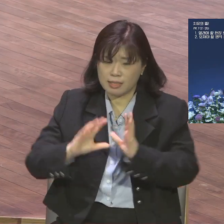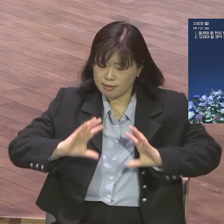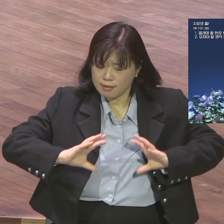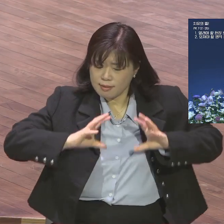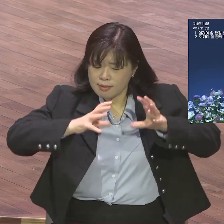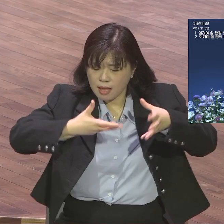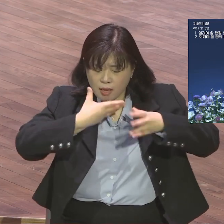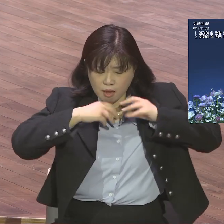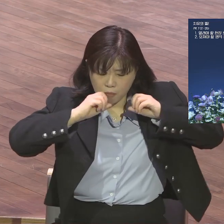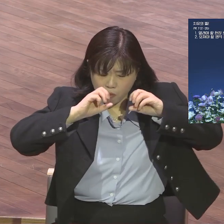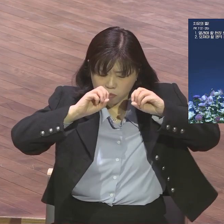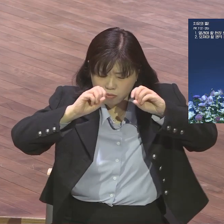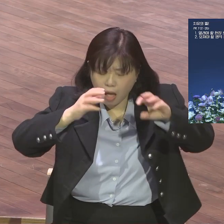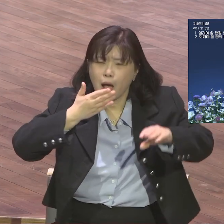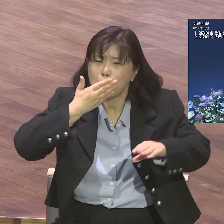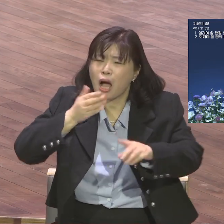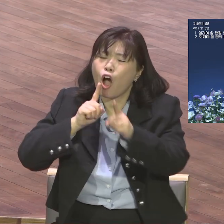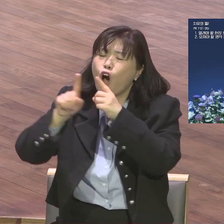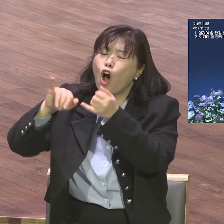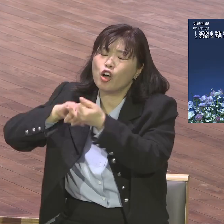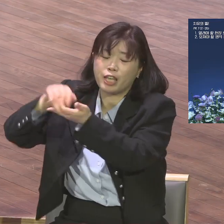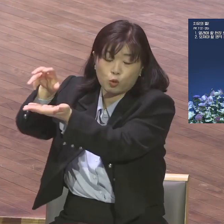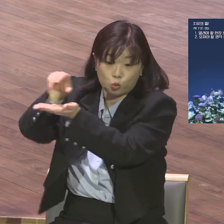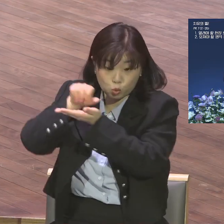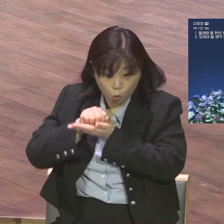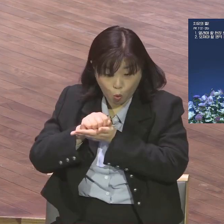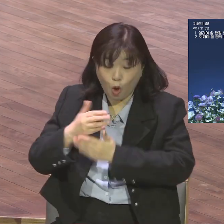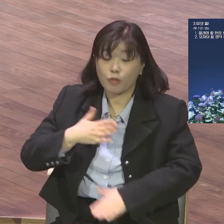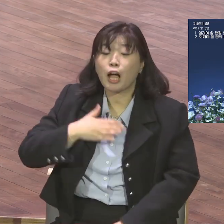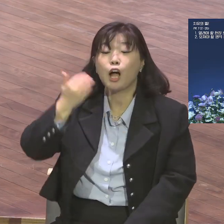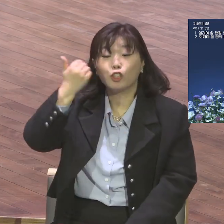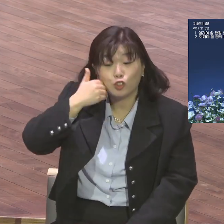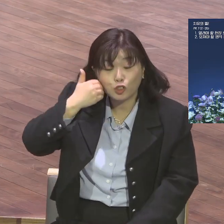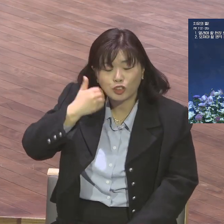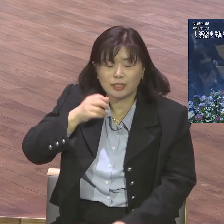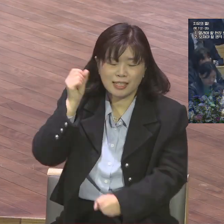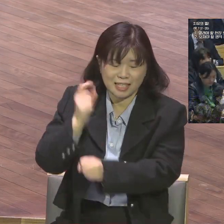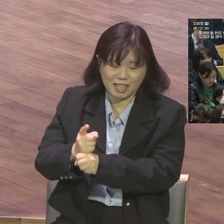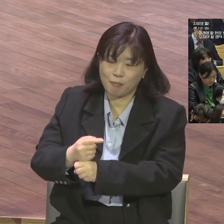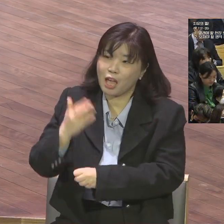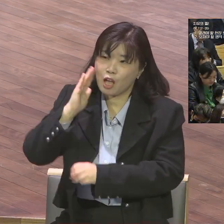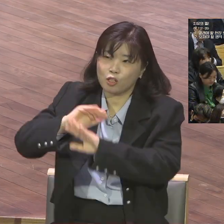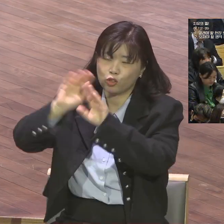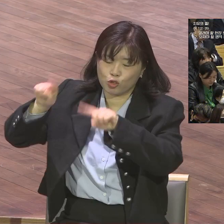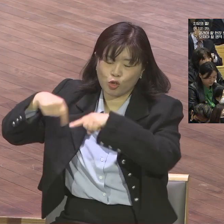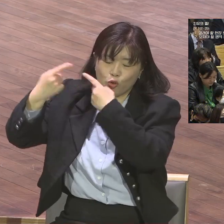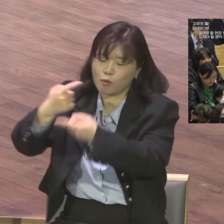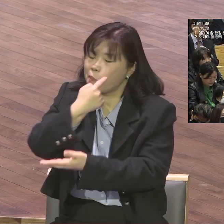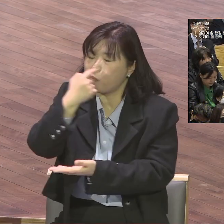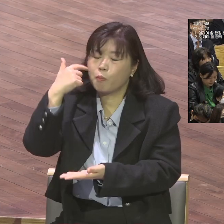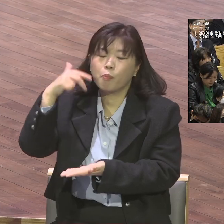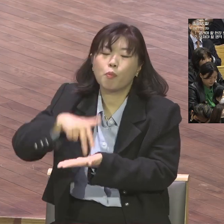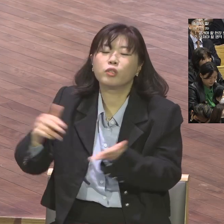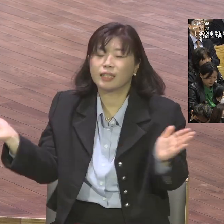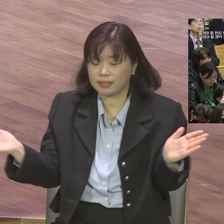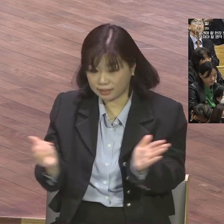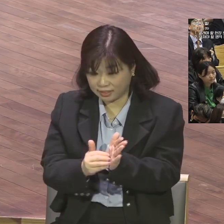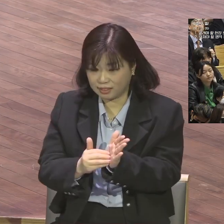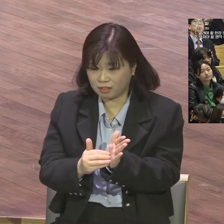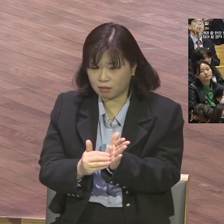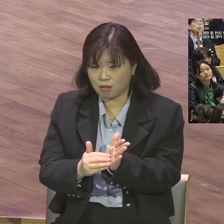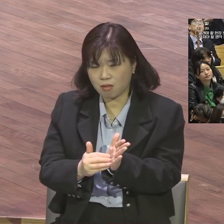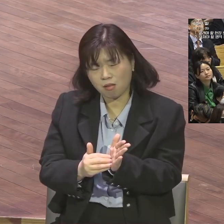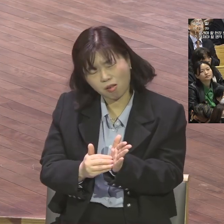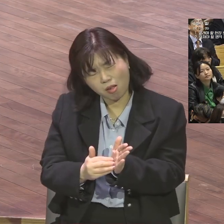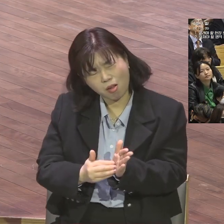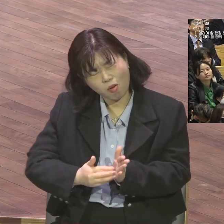세계복음할 수 있는 능력을 주셨다. 천국 시민권자로서 도장 찍어 주셨다. 간단한 거 하나님이 치사하게 무슨